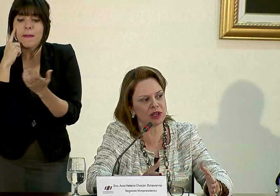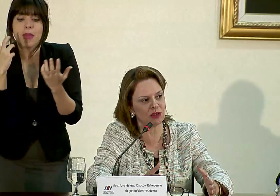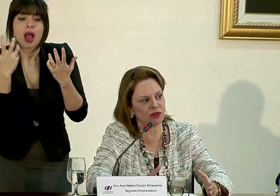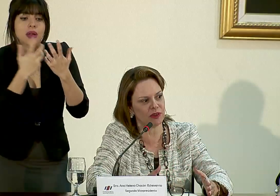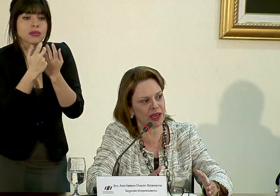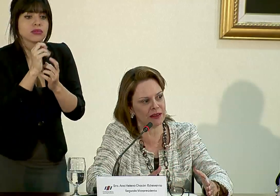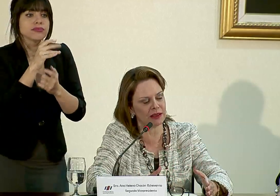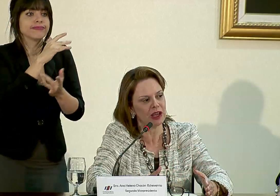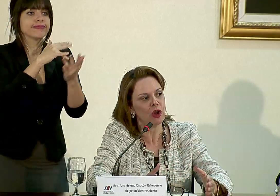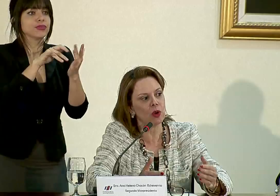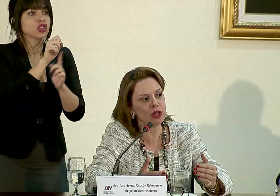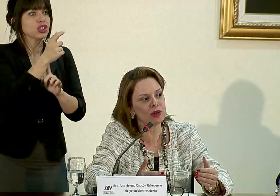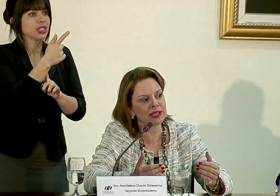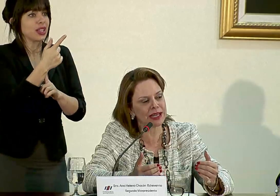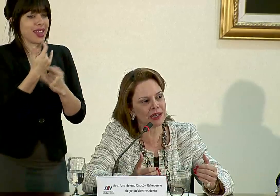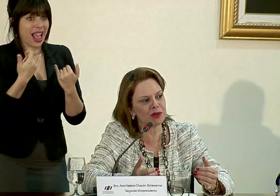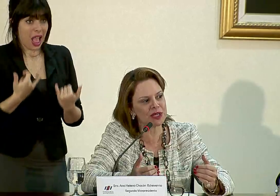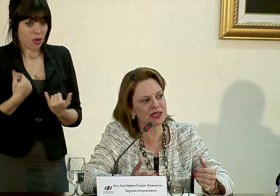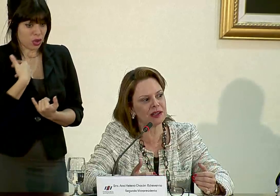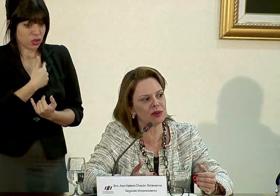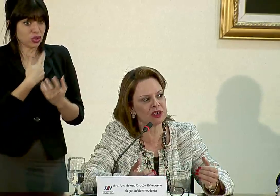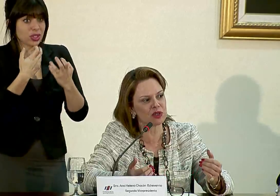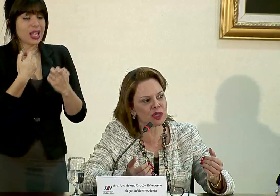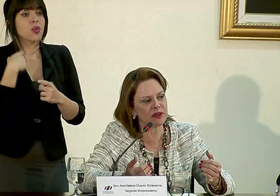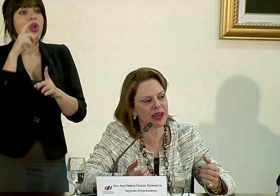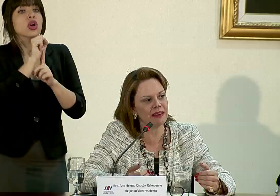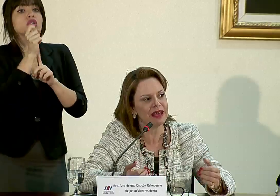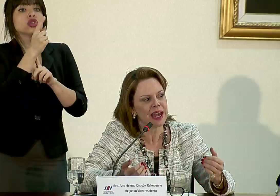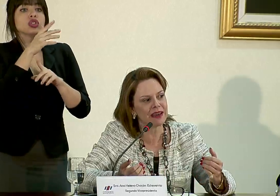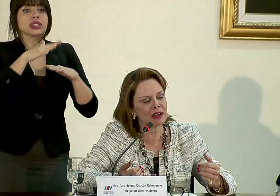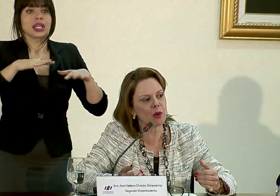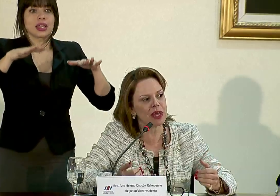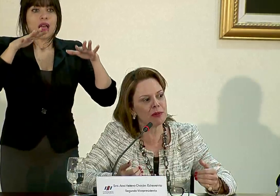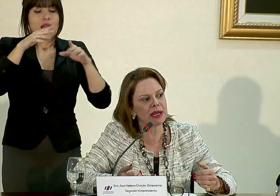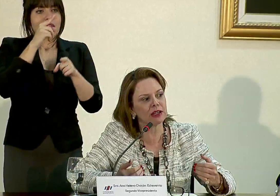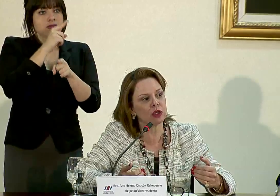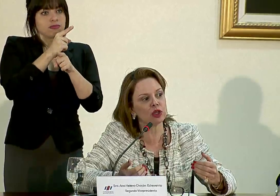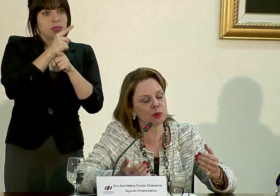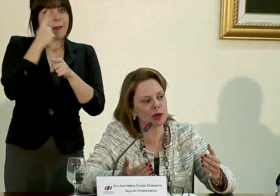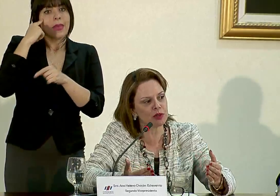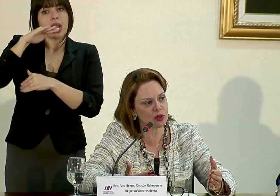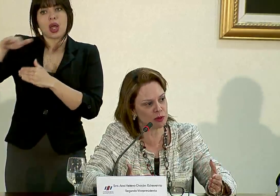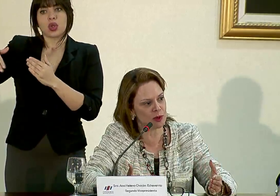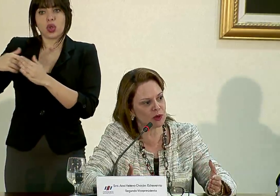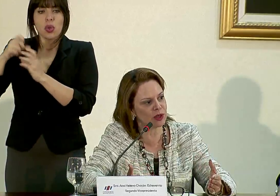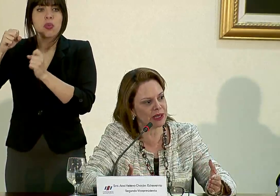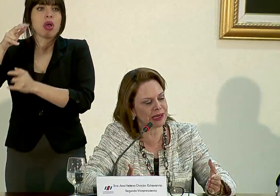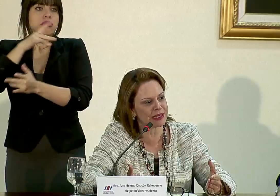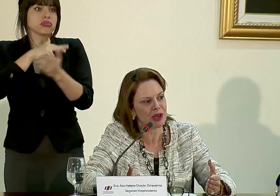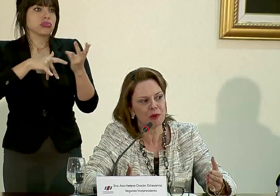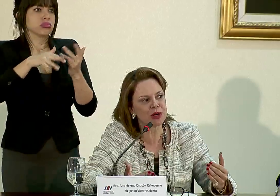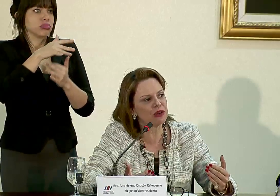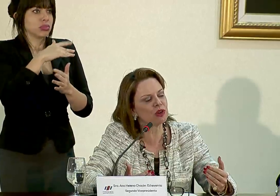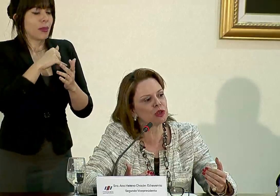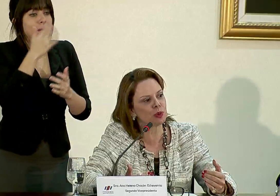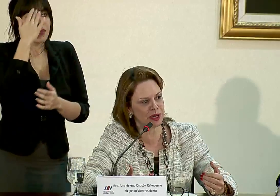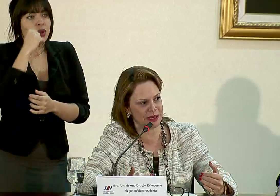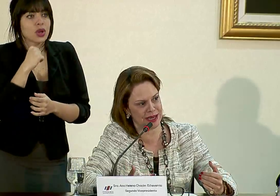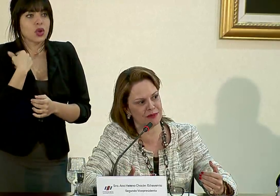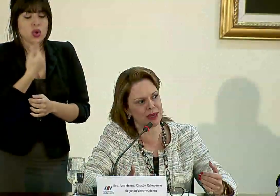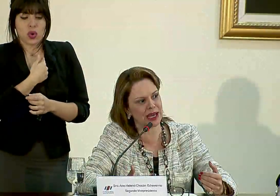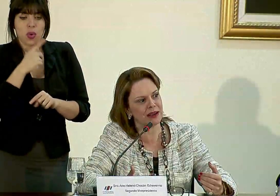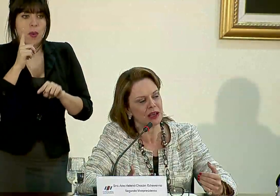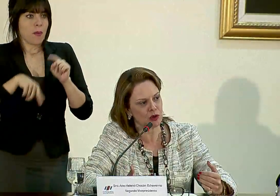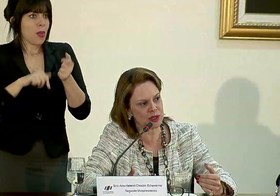convivir en una sociedad hoy lo que queremos es tener una sociedad adecuada para que todos podamos convivir con ellas porque no nos